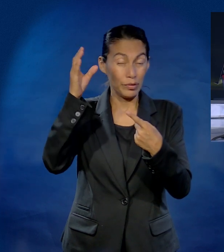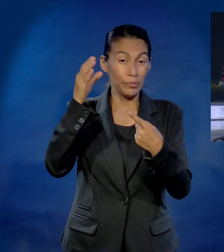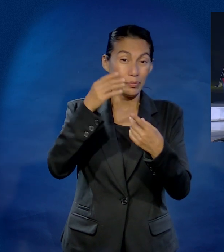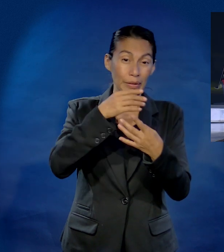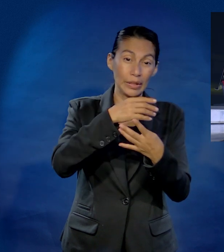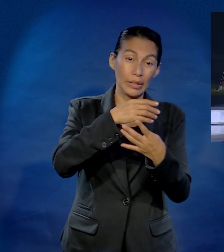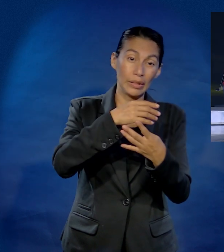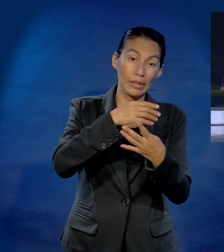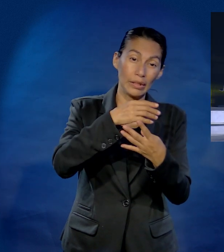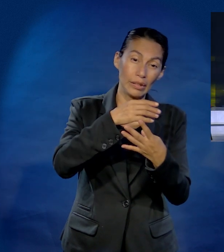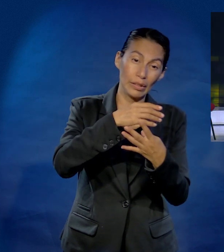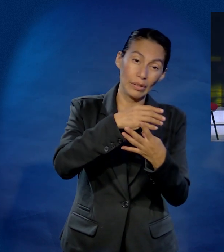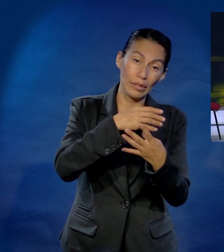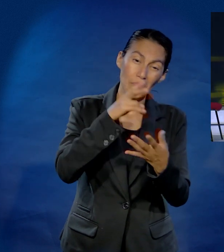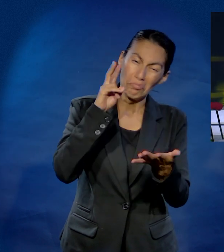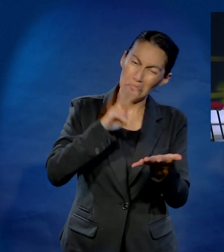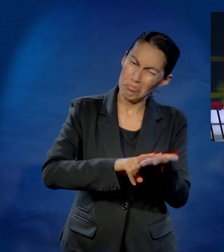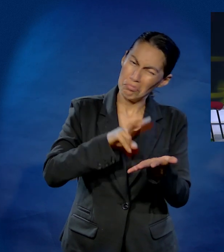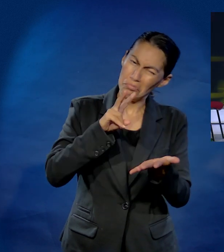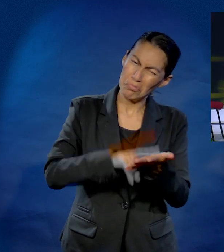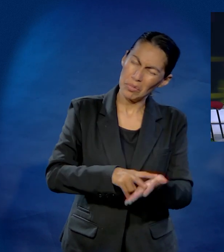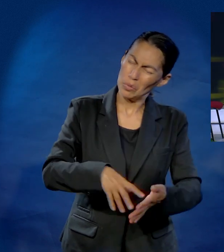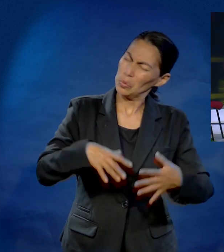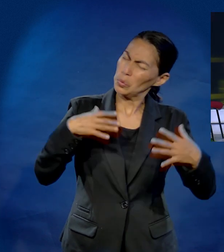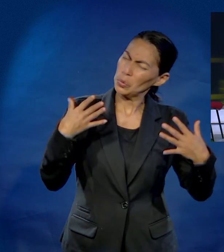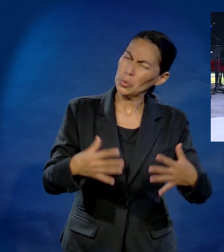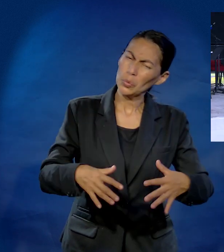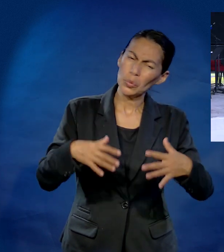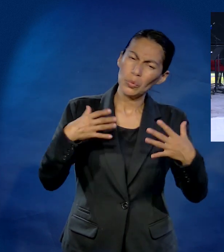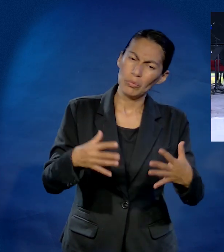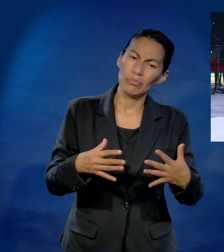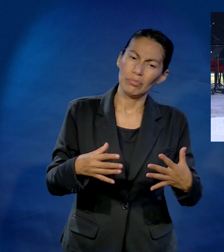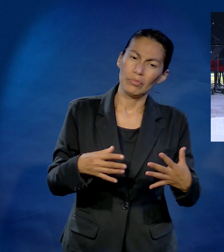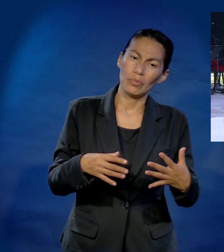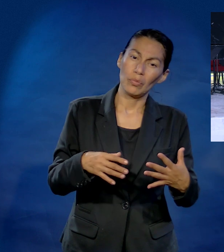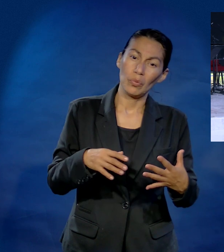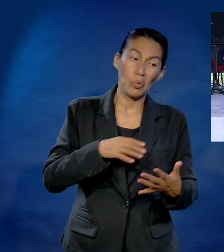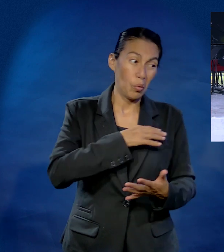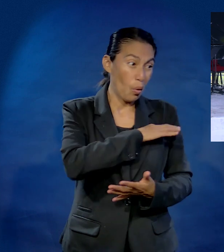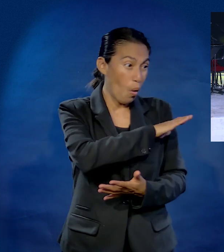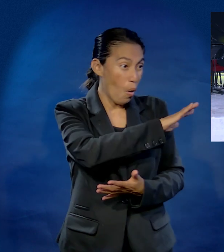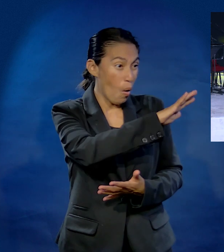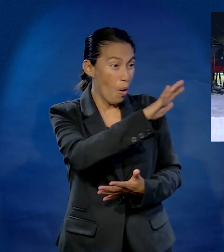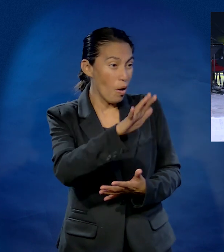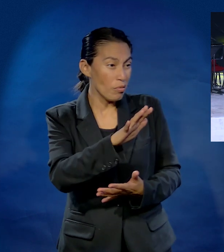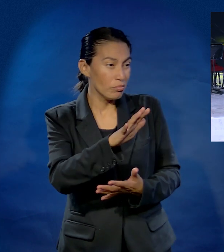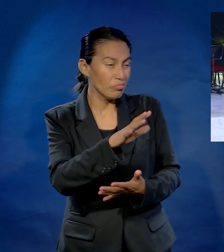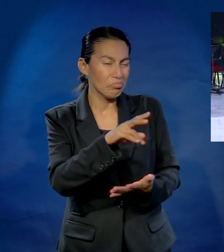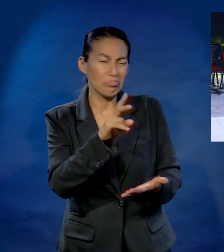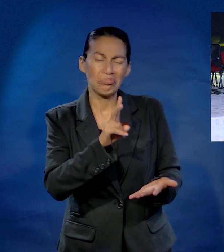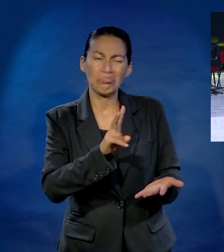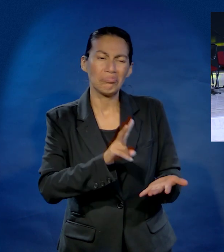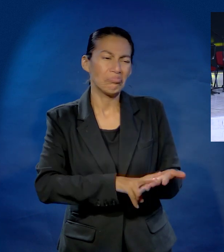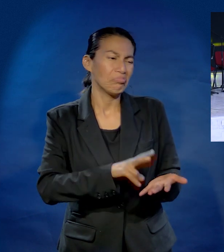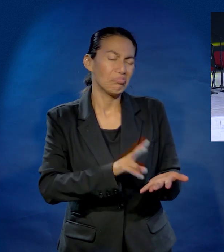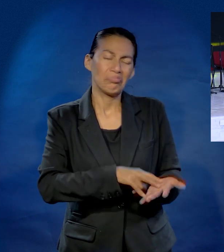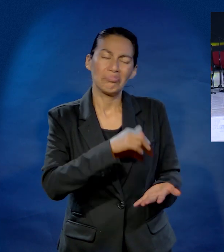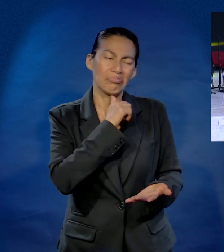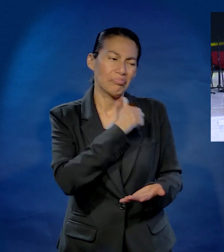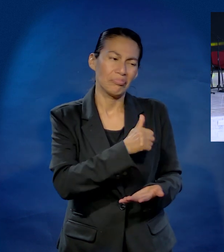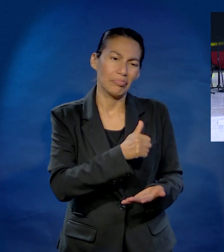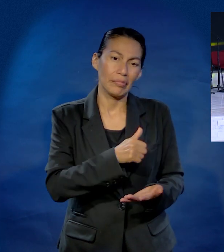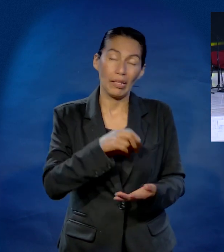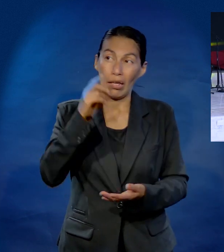dos cosas que me gustaría que usted lleve a su mente esta noche acerca del reino de los cielos. Número uno, el reino de los cielos es